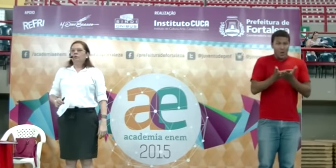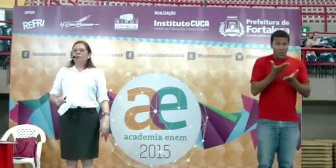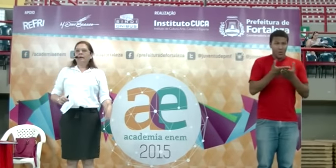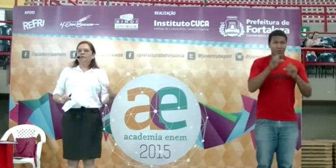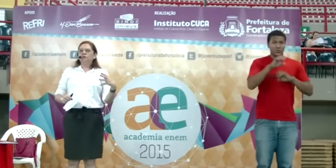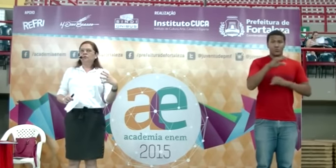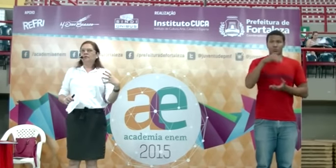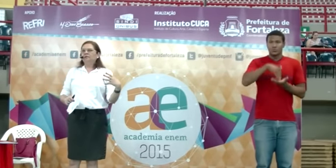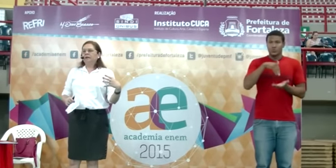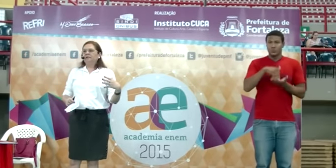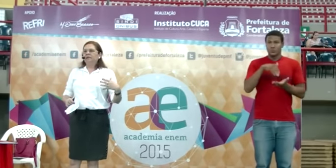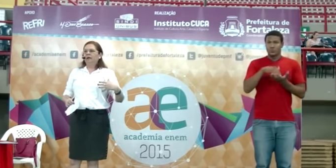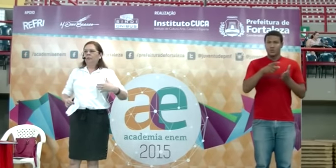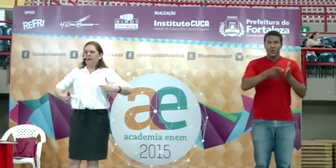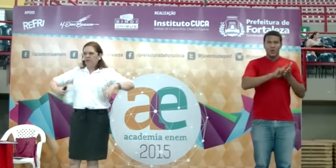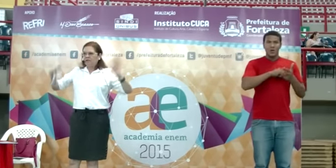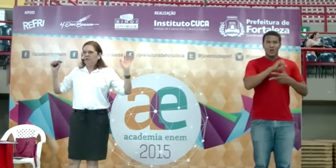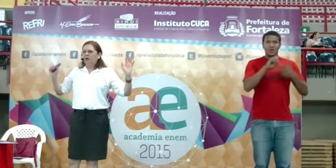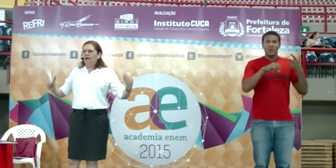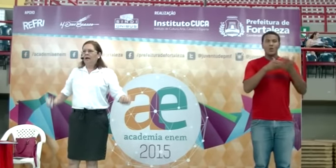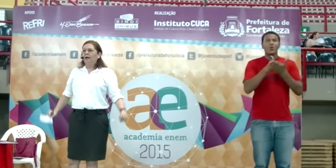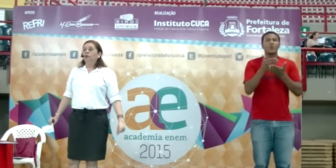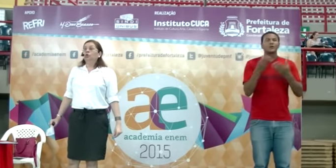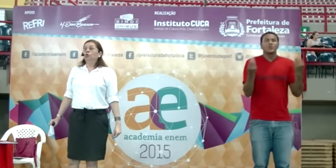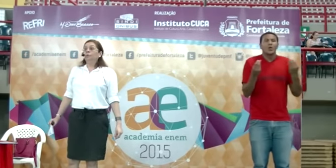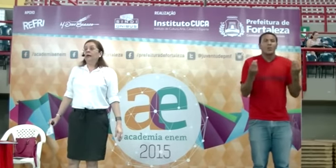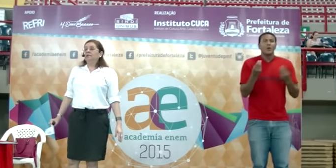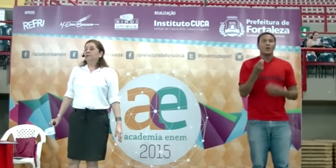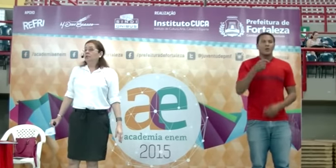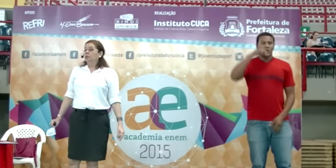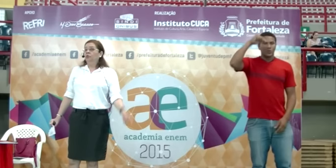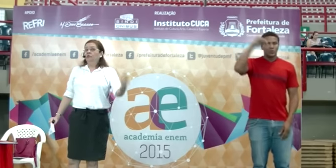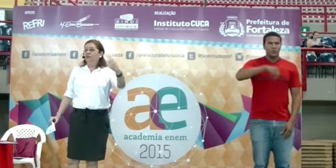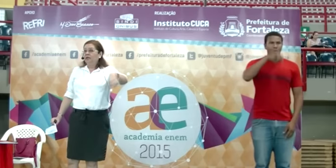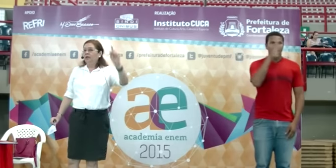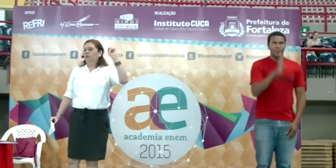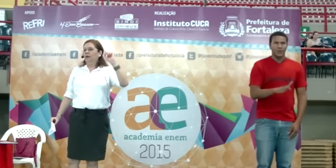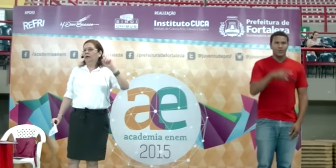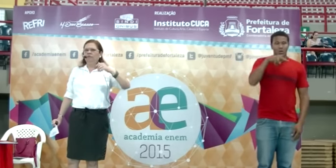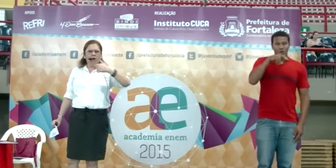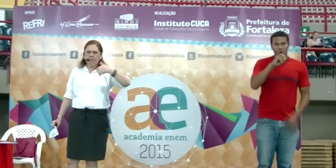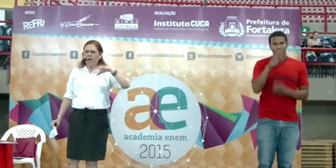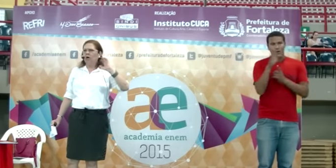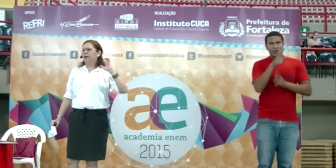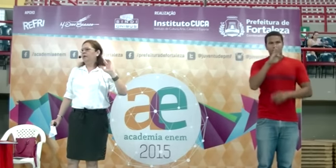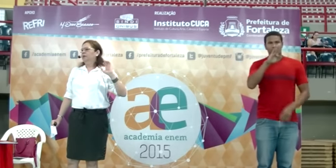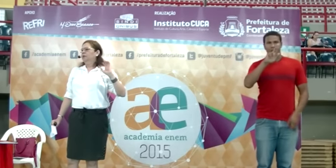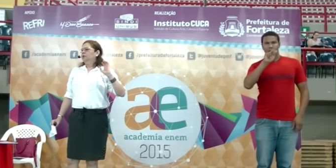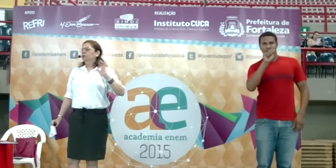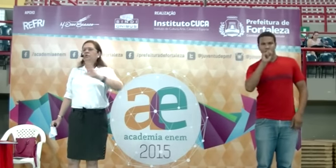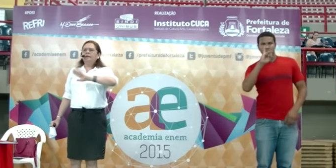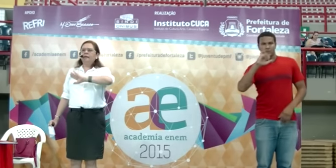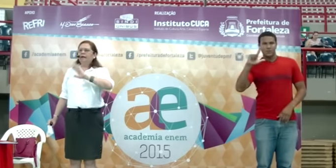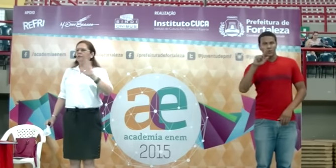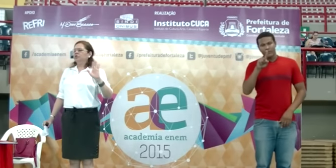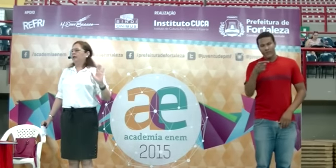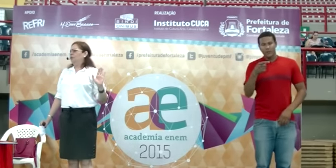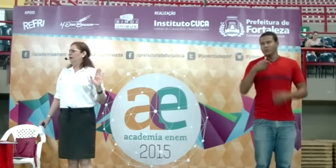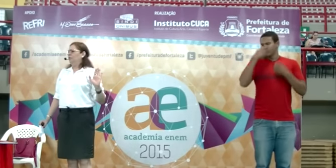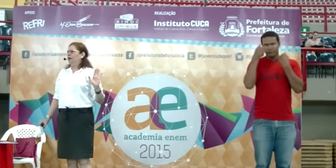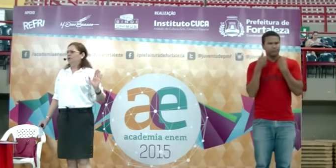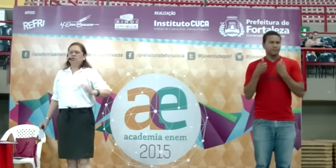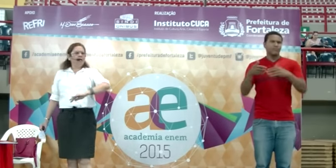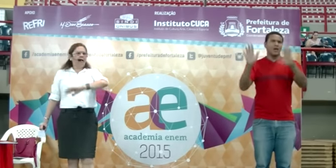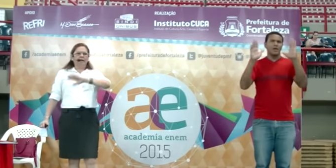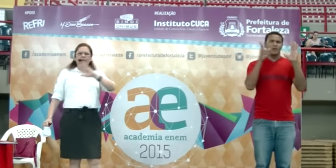Enem. Eu começo com que expressão para me desenrolar? No Brasil, vírgula, vou embora. Não tem nada